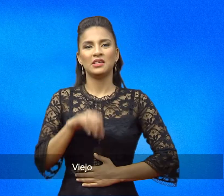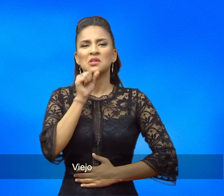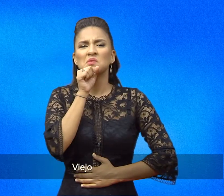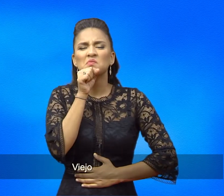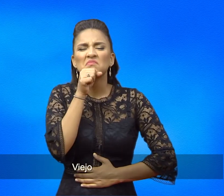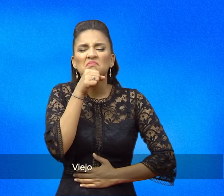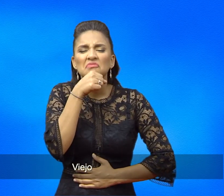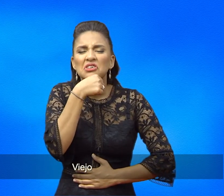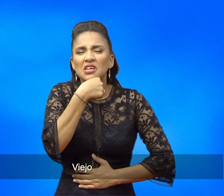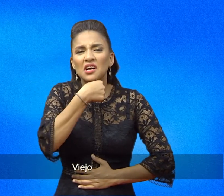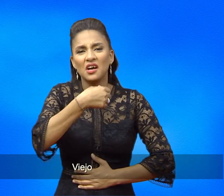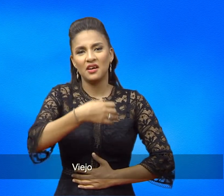viejo